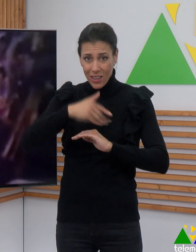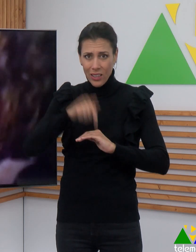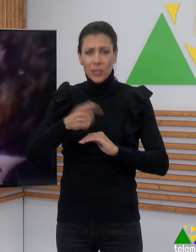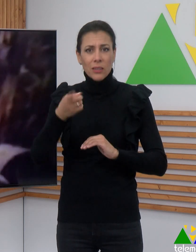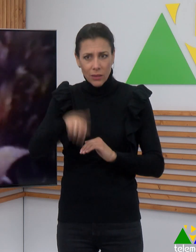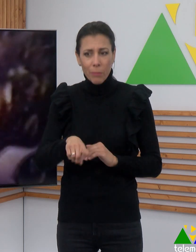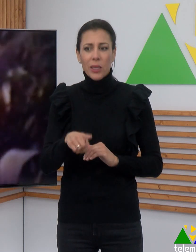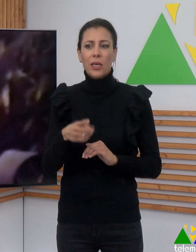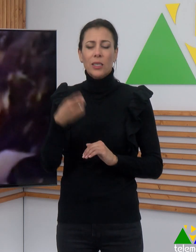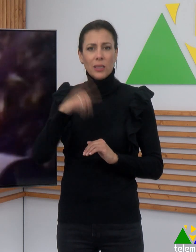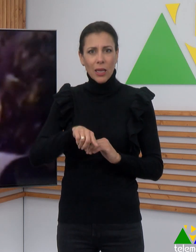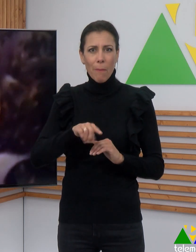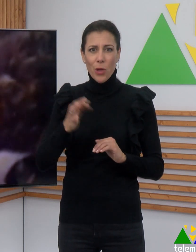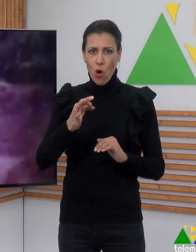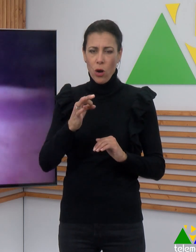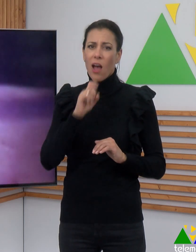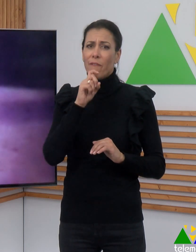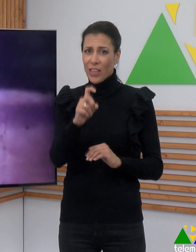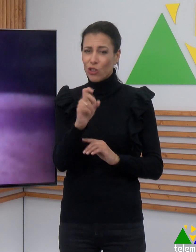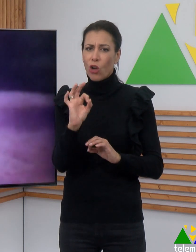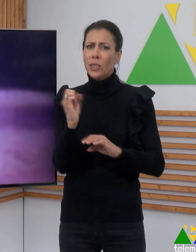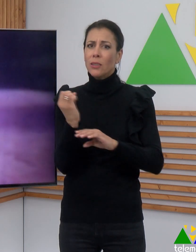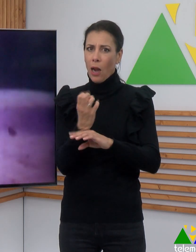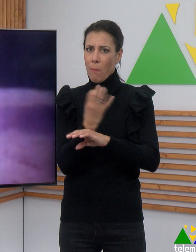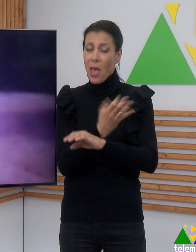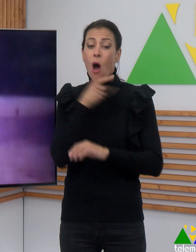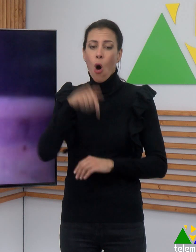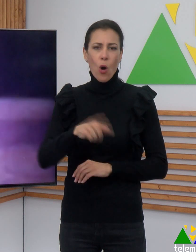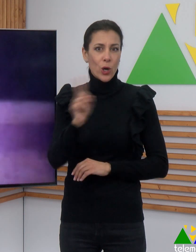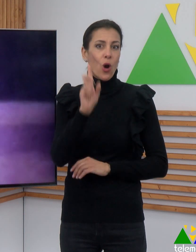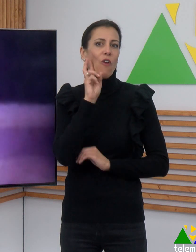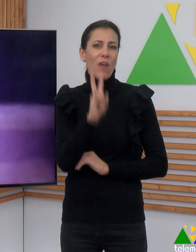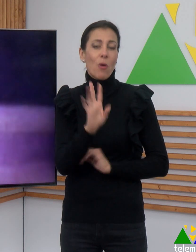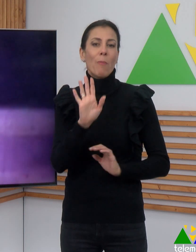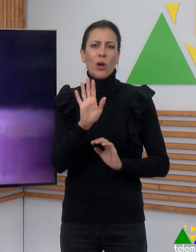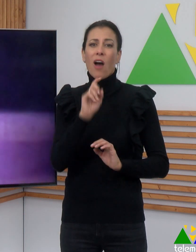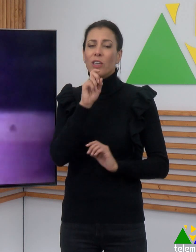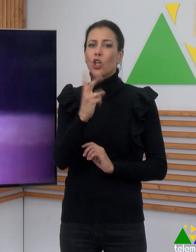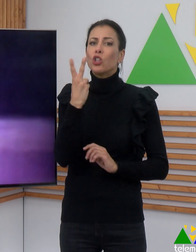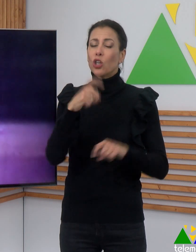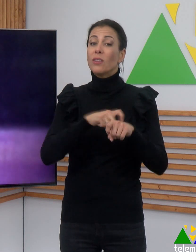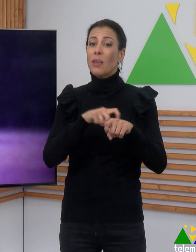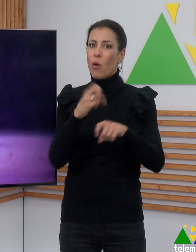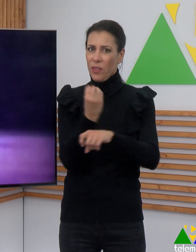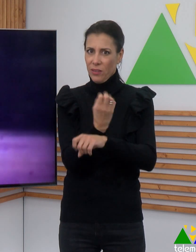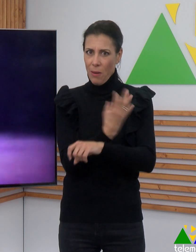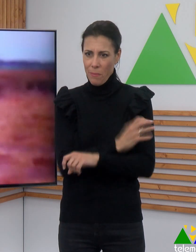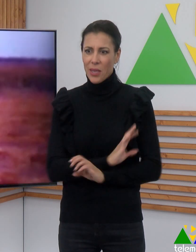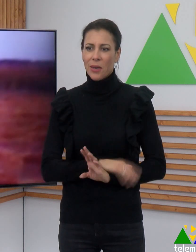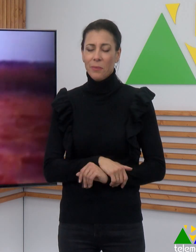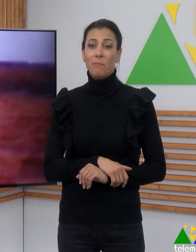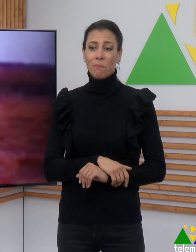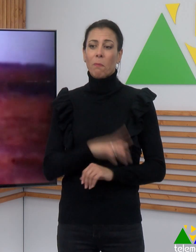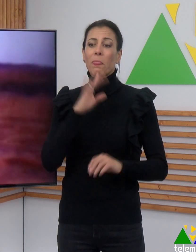también pasó un tranvía. Ah, hoy no lo vemos, pero hubo tranvía. Hubo dos tipos de tranvía. El mismo tranvía que teníamos ahí arriba, ¿no? Claro,